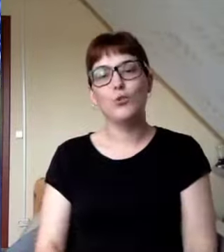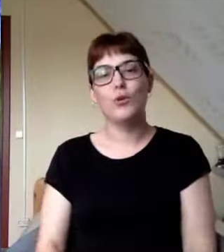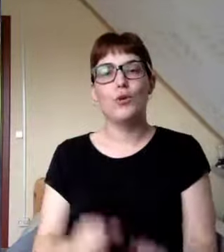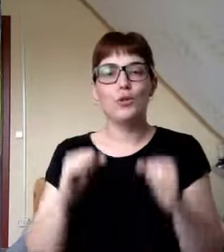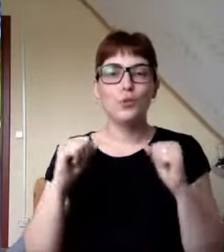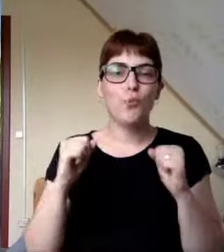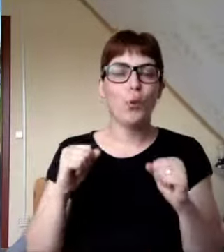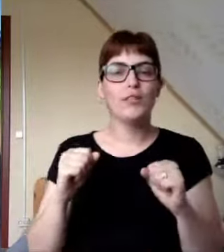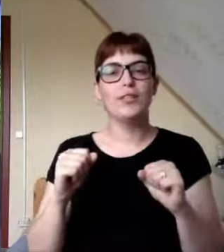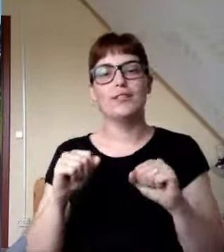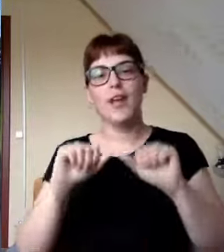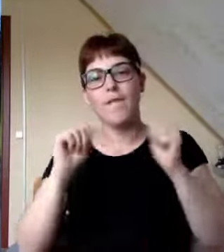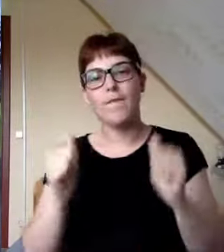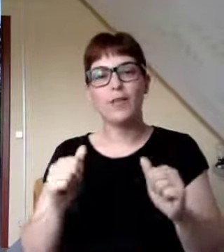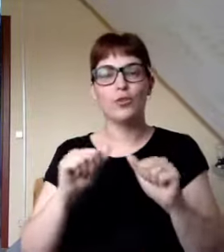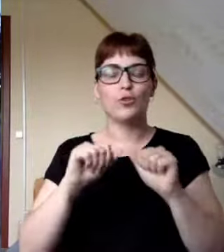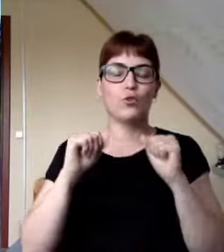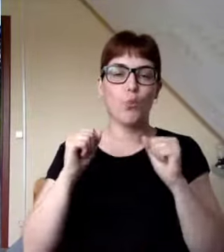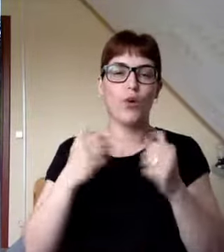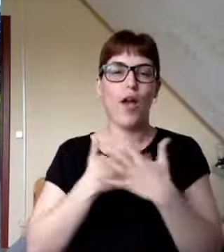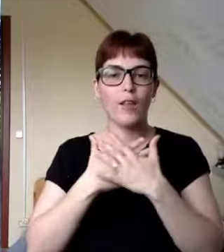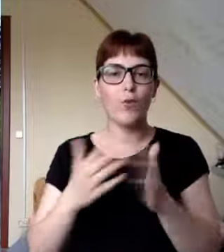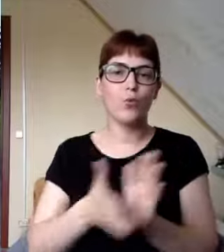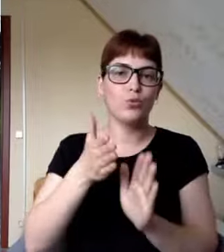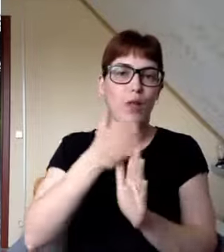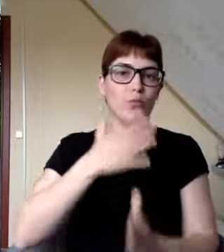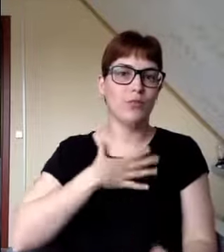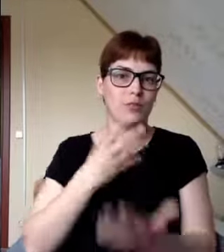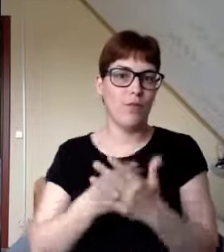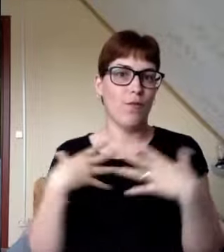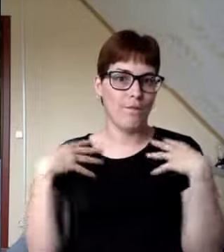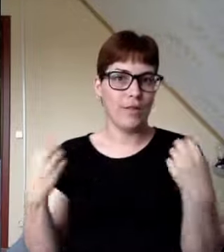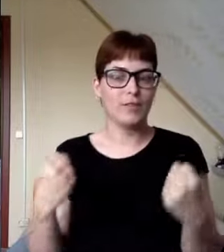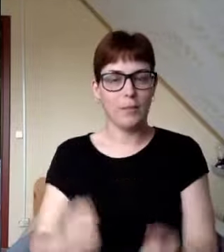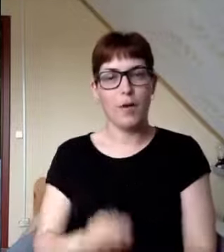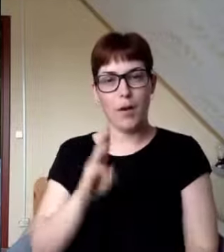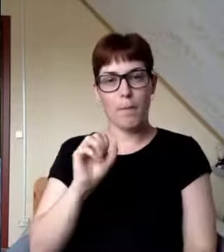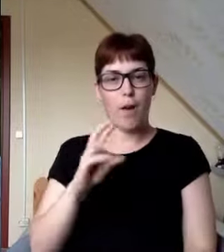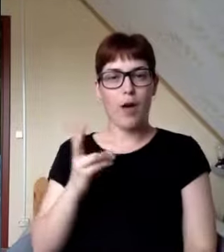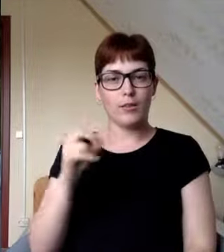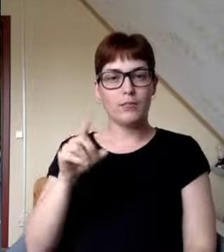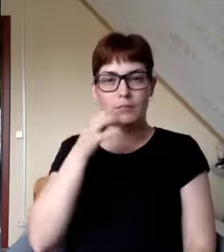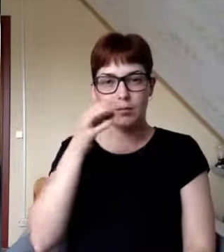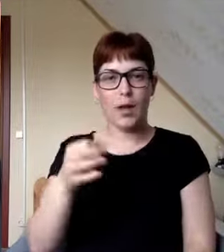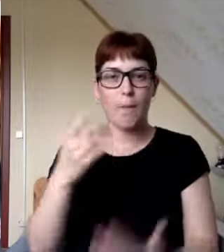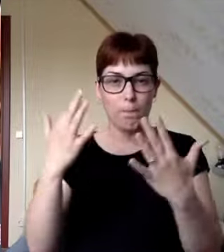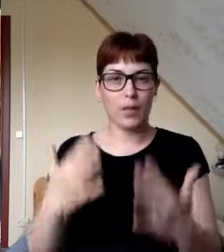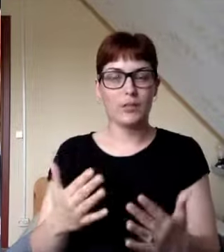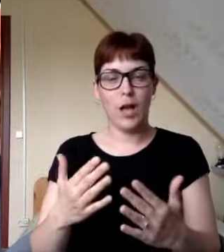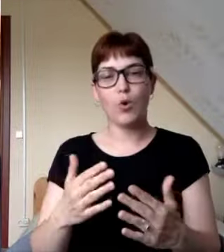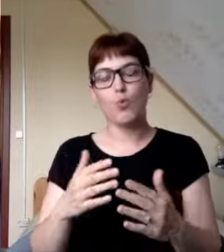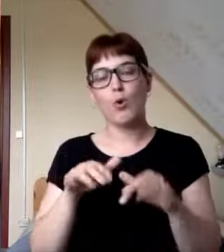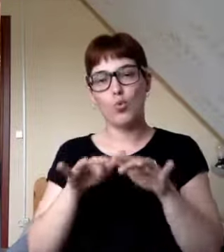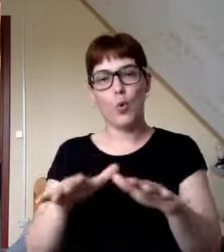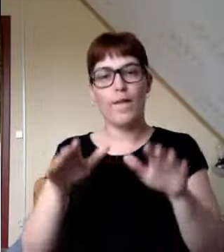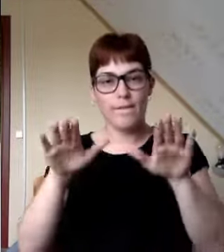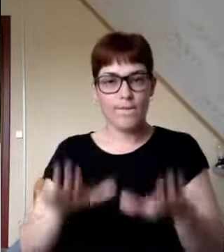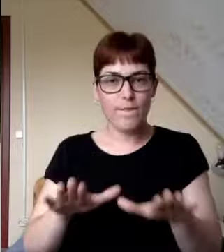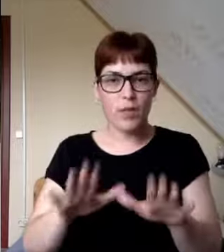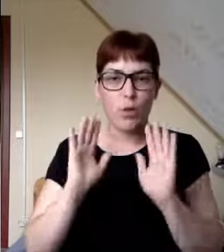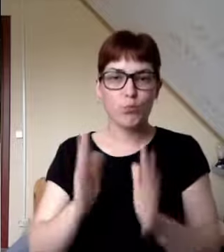aicināt sportiskā matematikā, kā aktivitātēm, nebūt labāk cālēstības. Buntars Marks uzsver, ka pasākuma norises vietām tiks